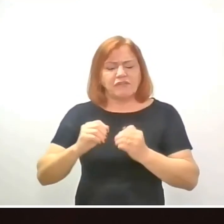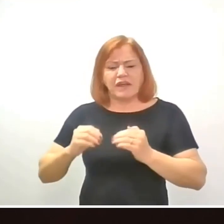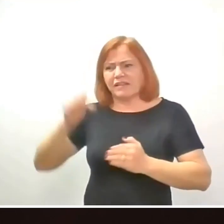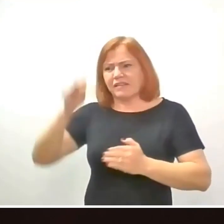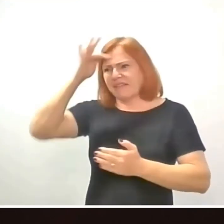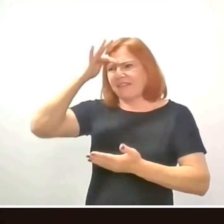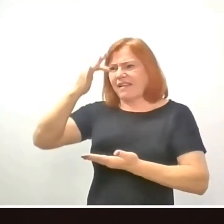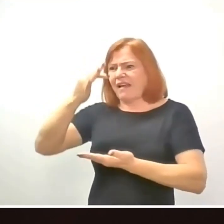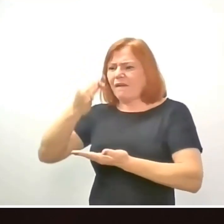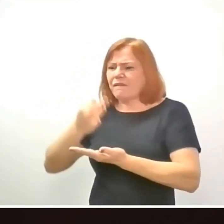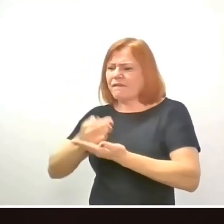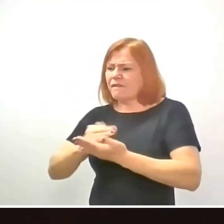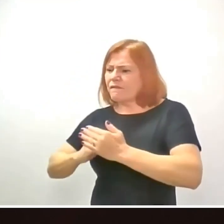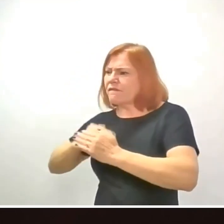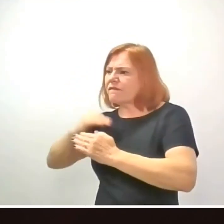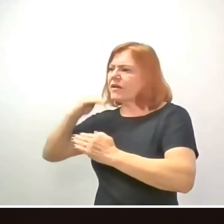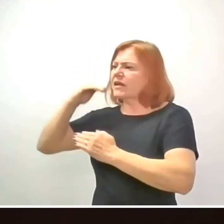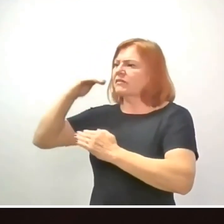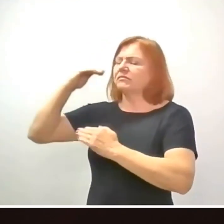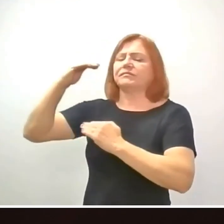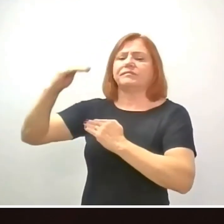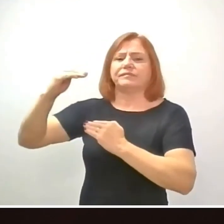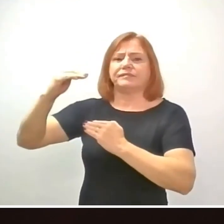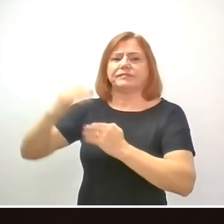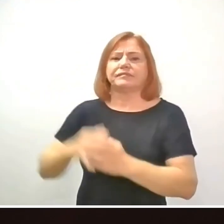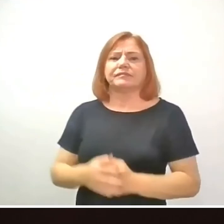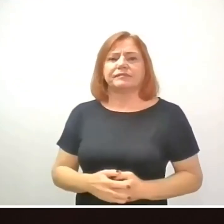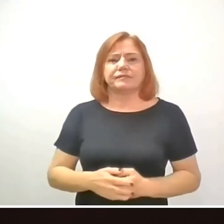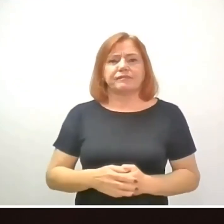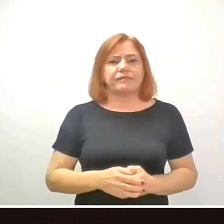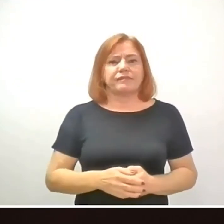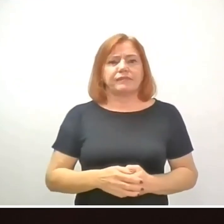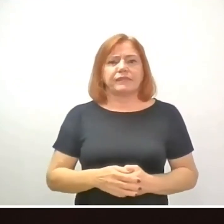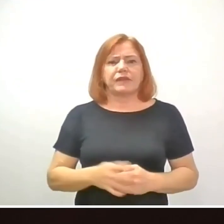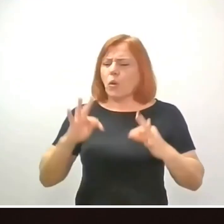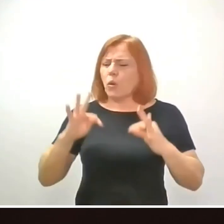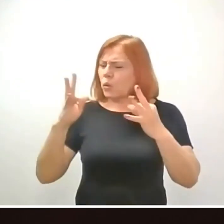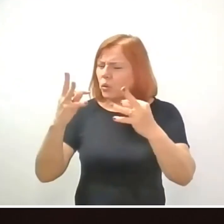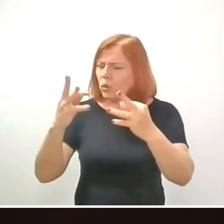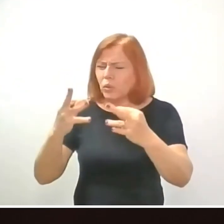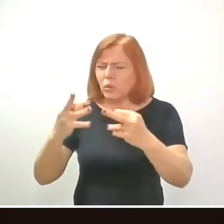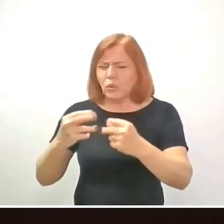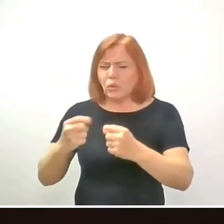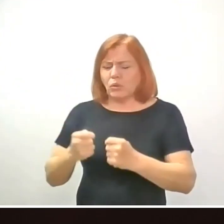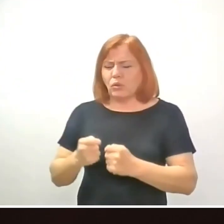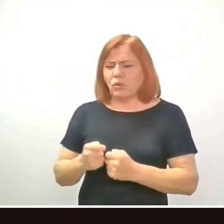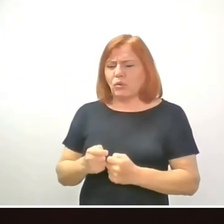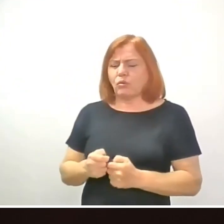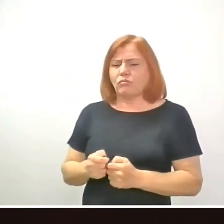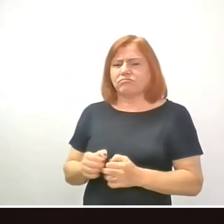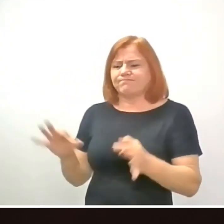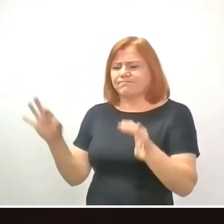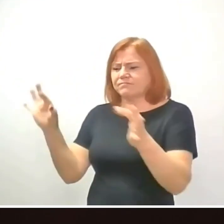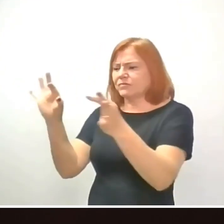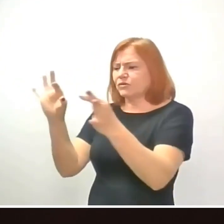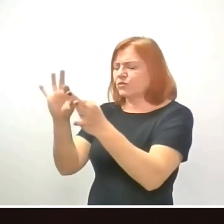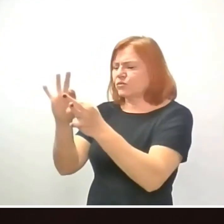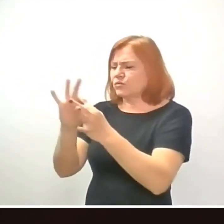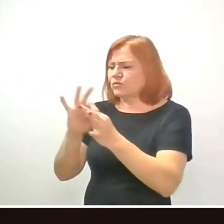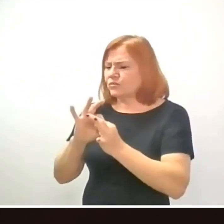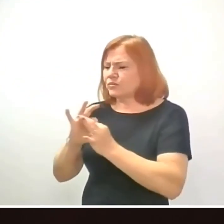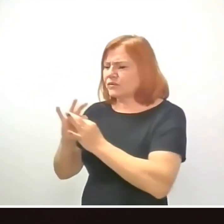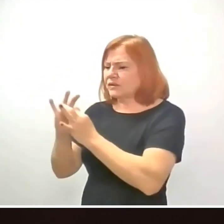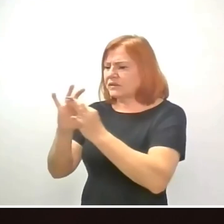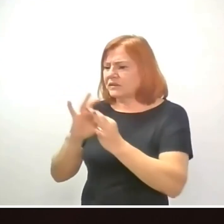Jesus tem um objetivo, a fim de que todos sejam um. Todos sejam um. E como és tu,